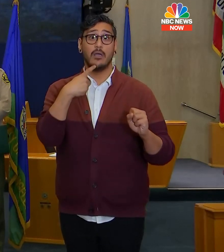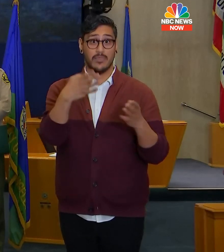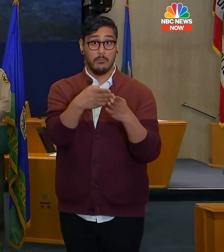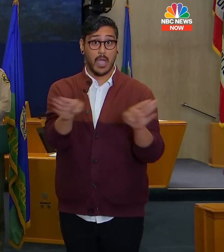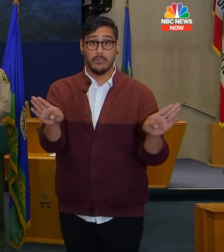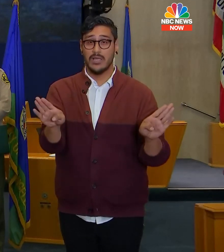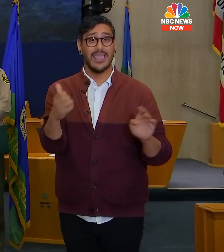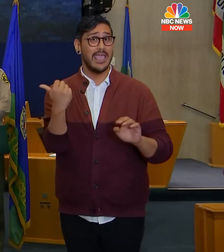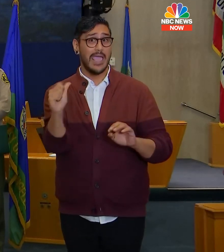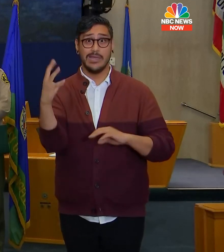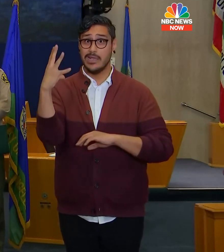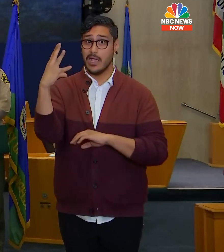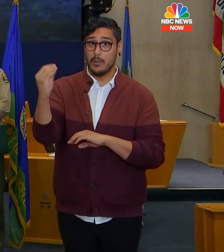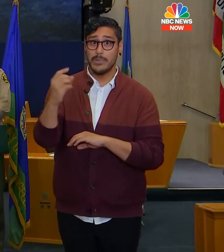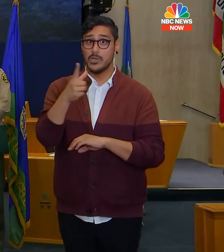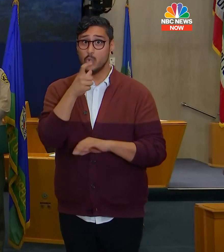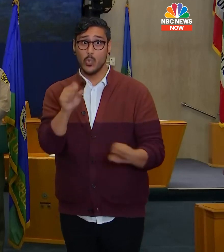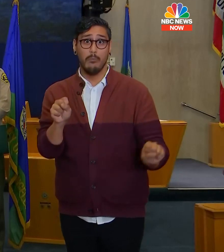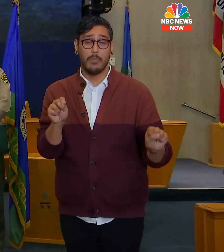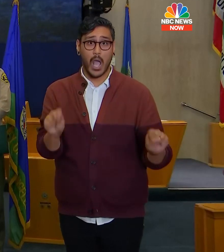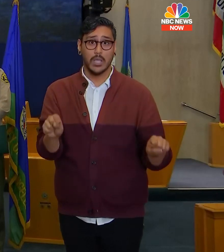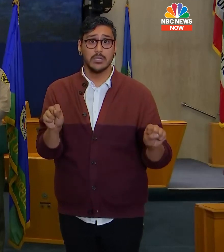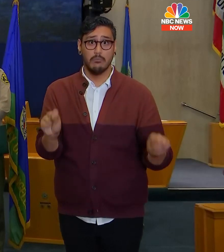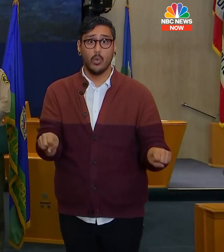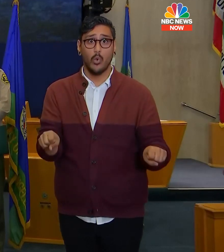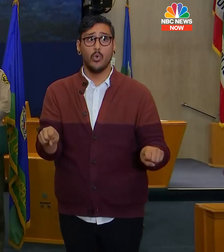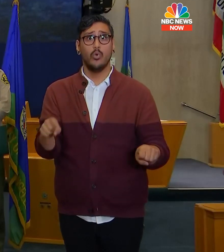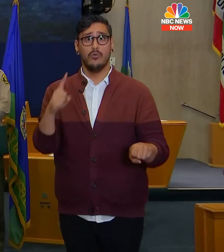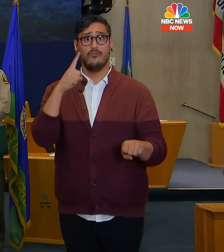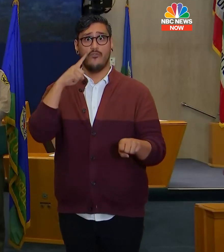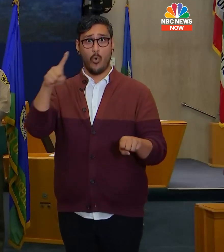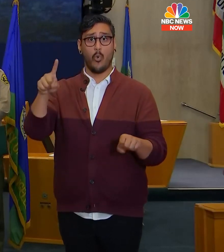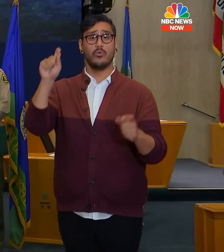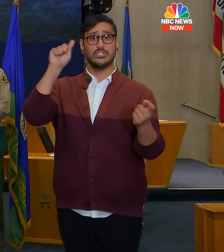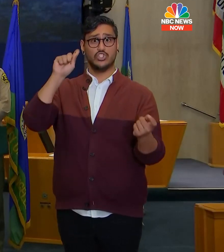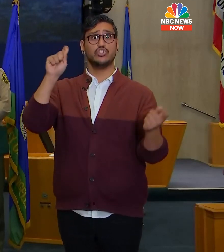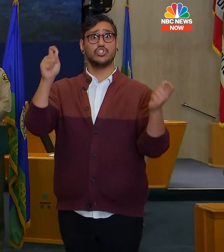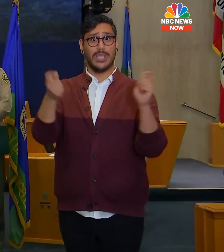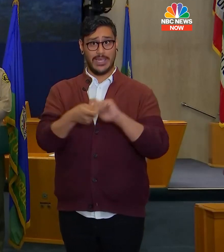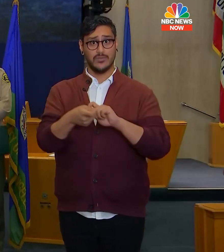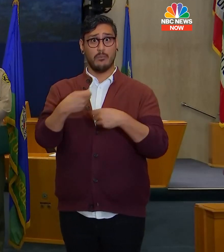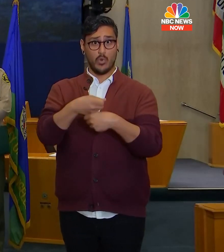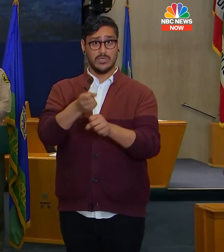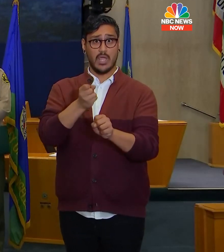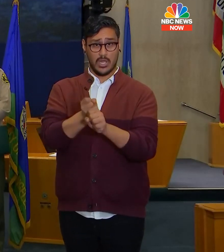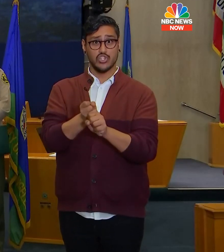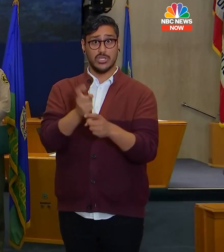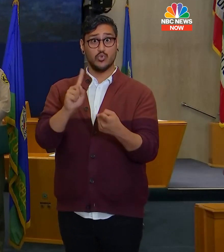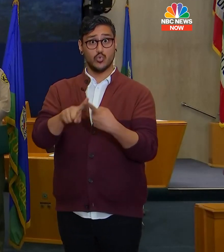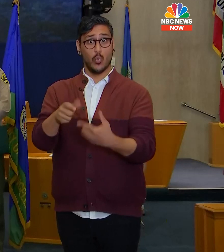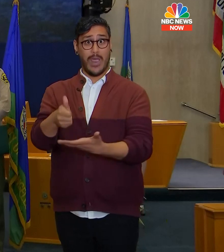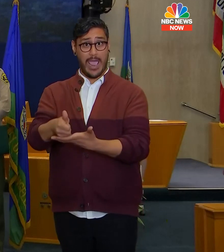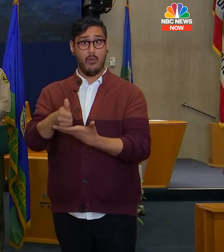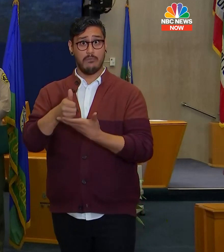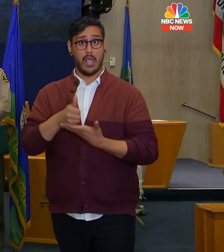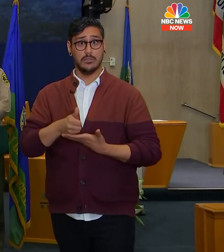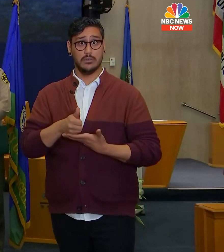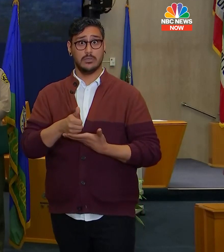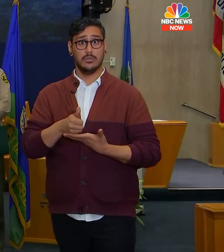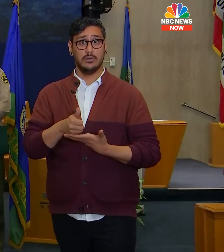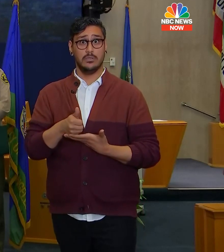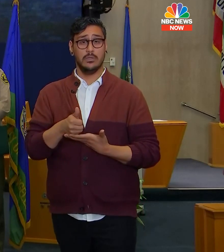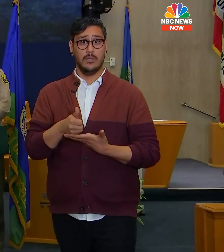cualquier compañía que tenga la habilidad de convertir sus líneas de producción para ayudarnos